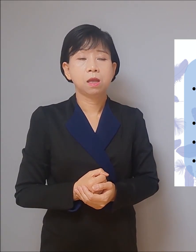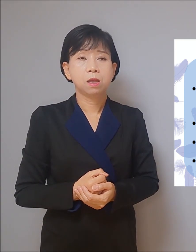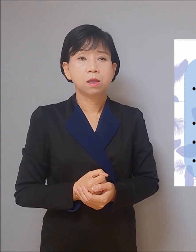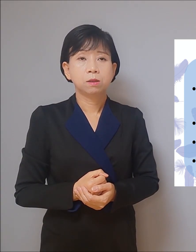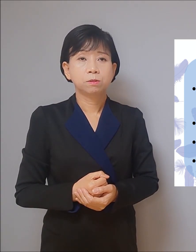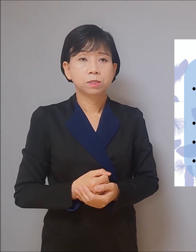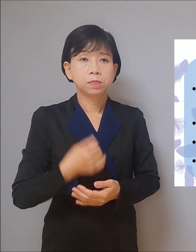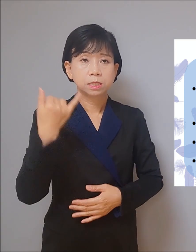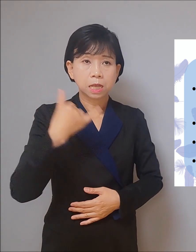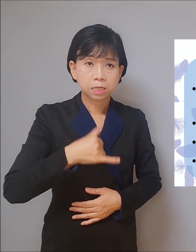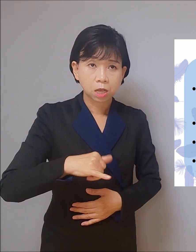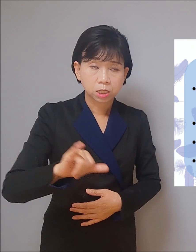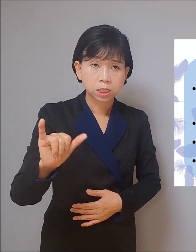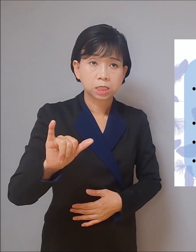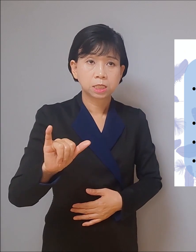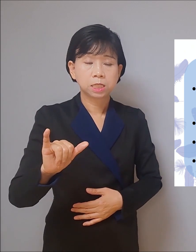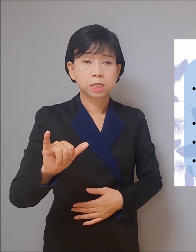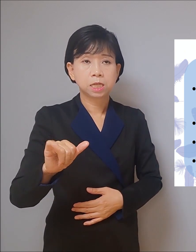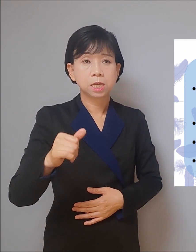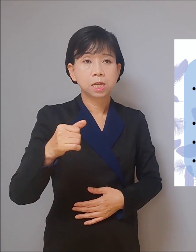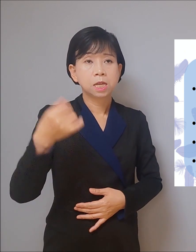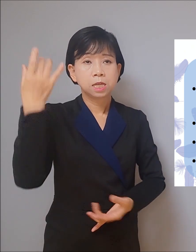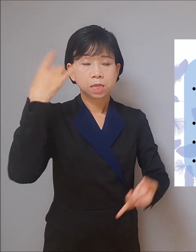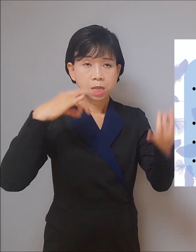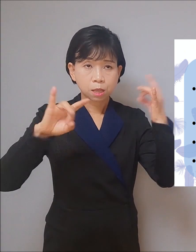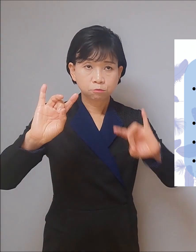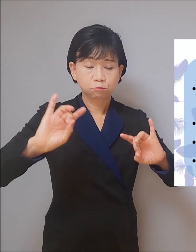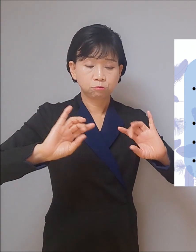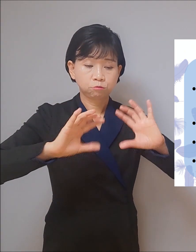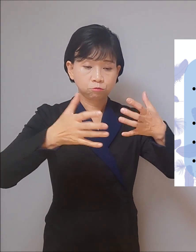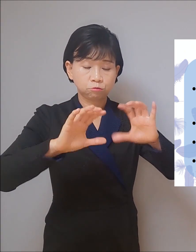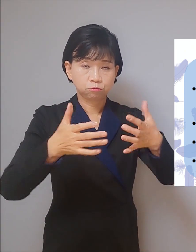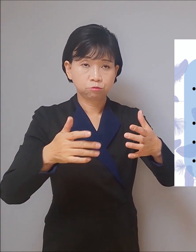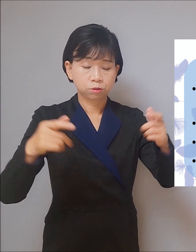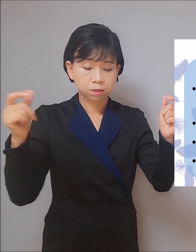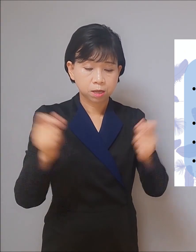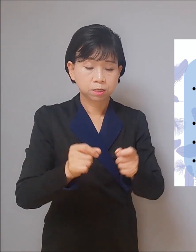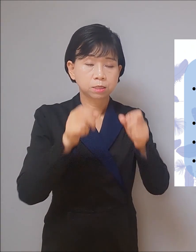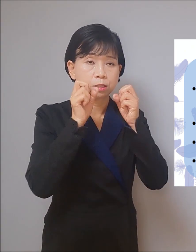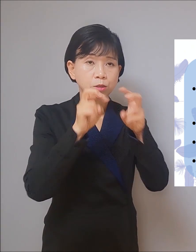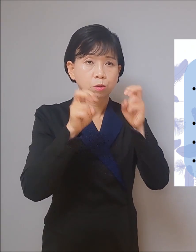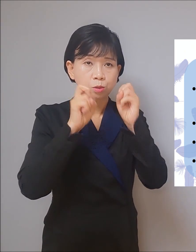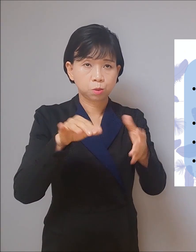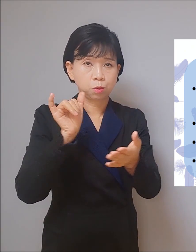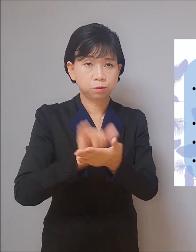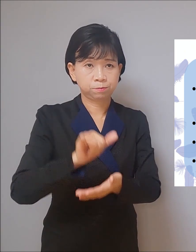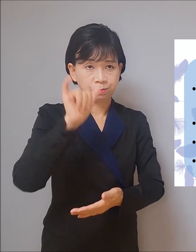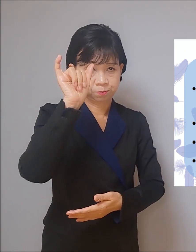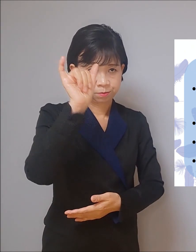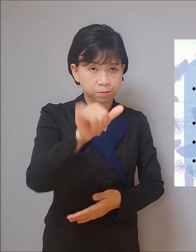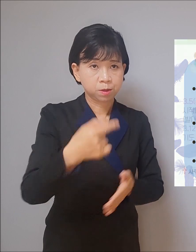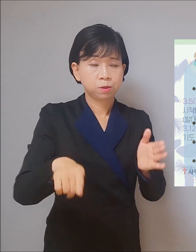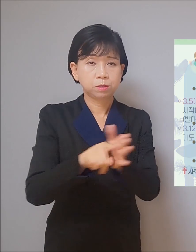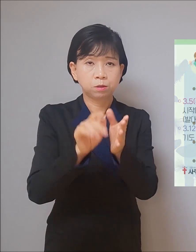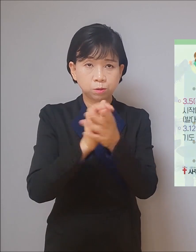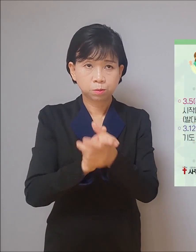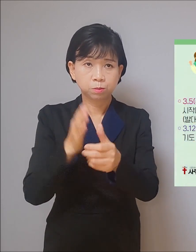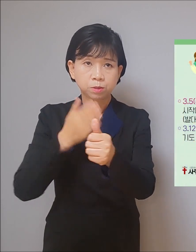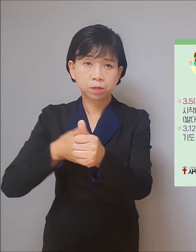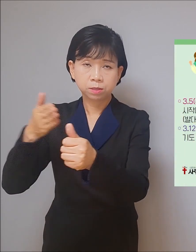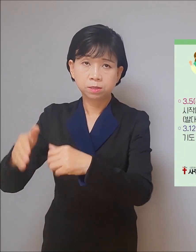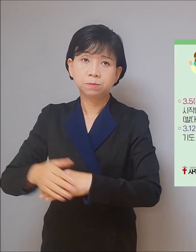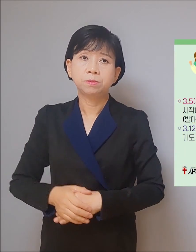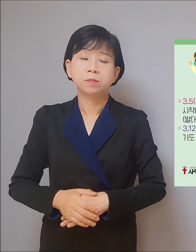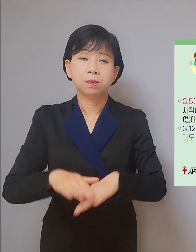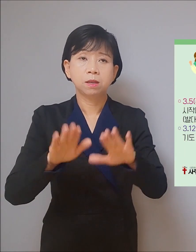단기 선교를 갑니다. 관심 부탁드립니다. 2차 성지순례가 10월에 있습니다. 참여와 기도 바랍니다.